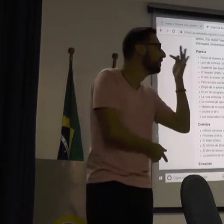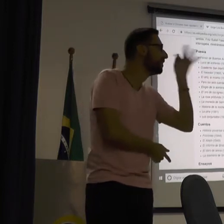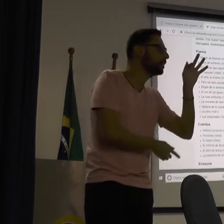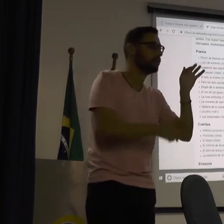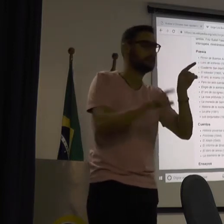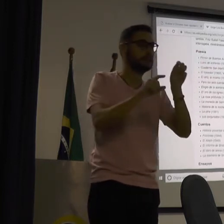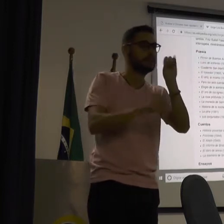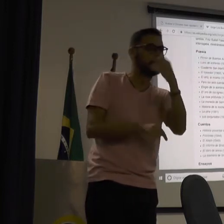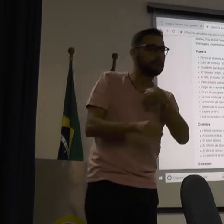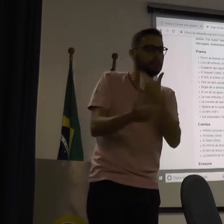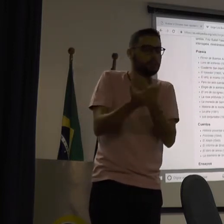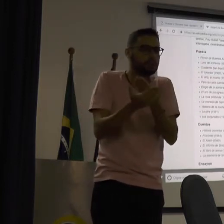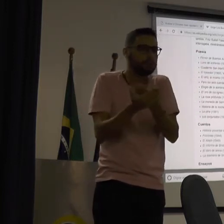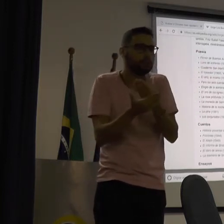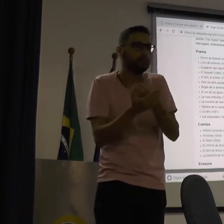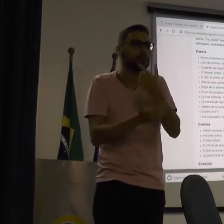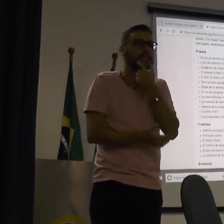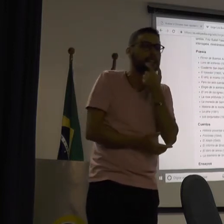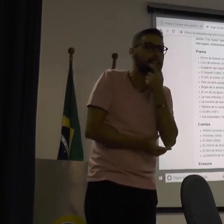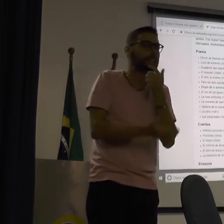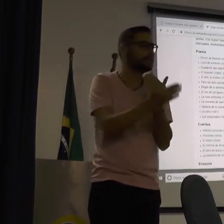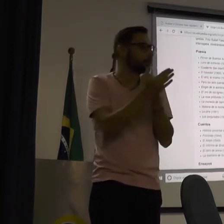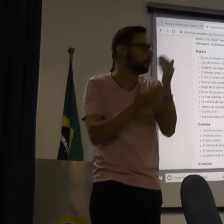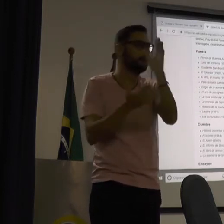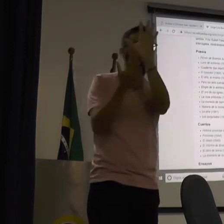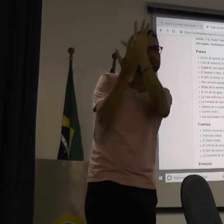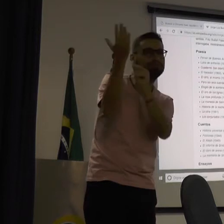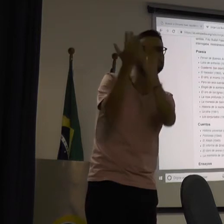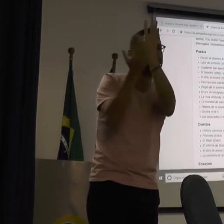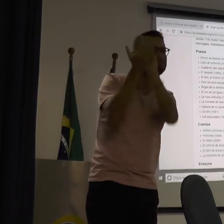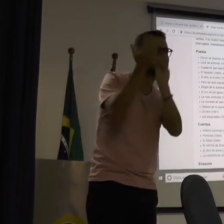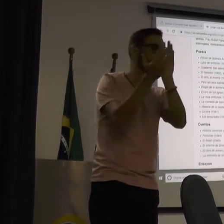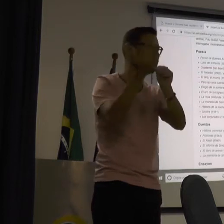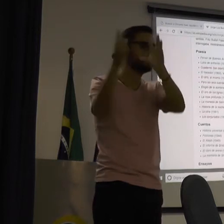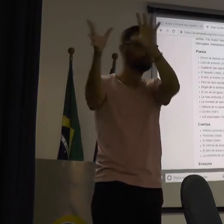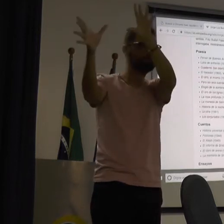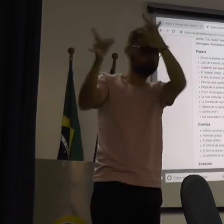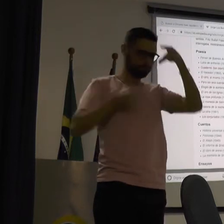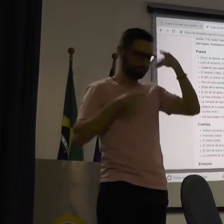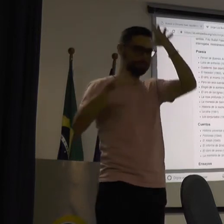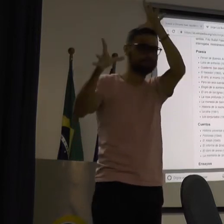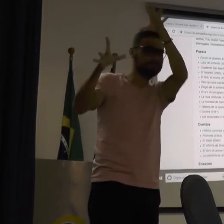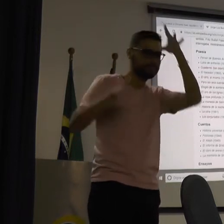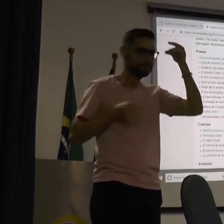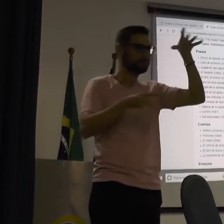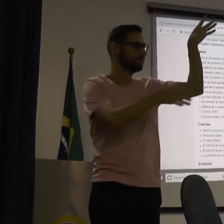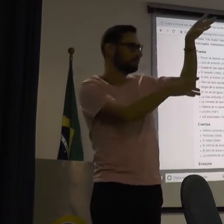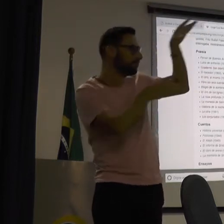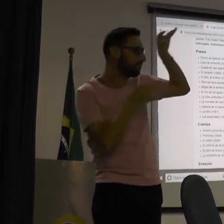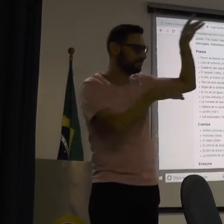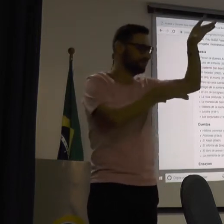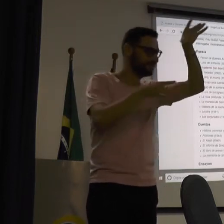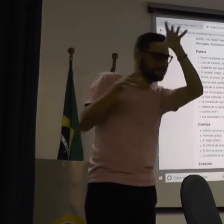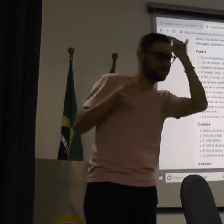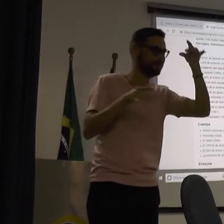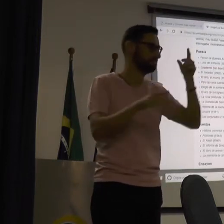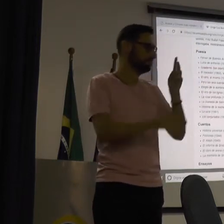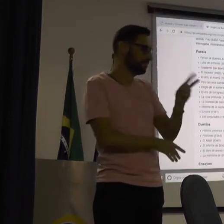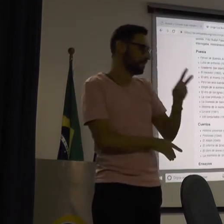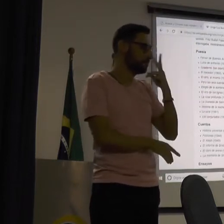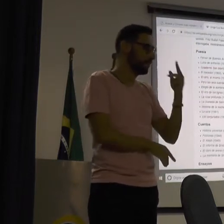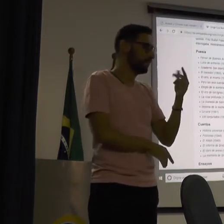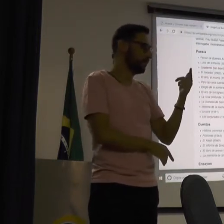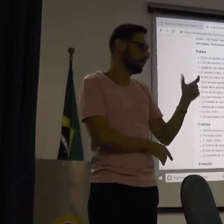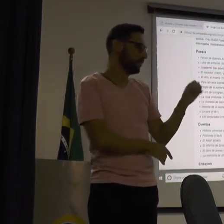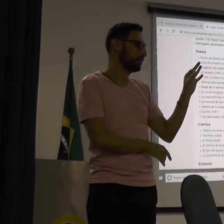que não vou fazer uma outline, eu fazer, então, 10, 20% do seu vocabulário cotidiano